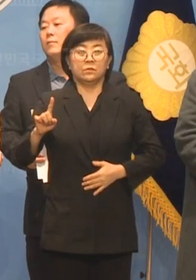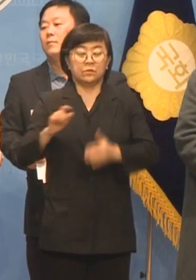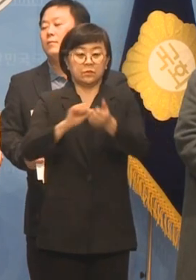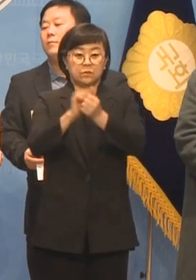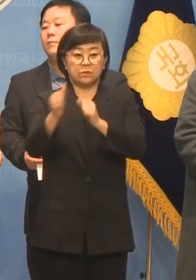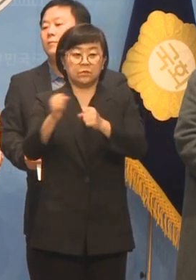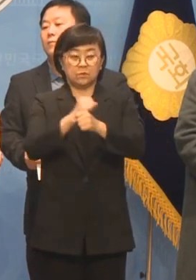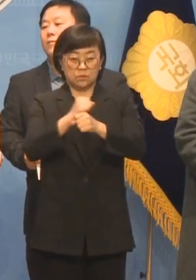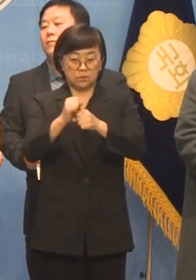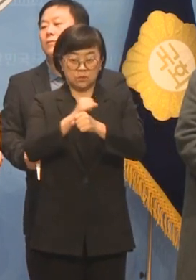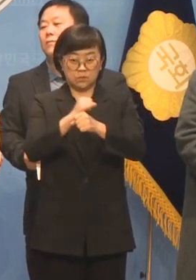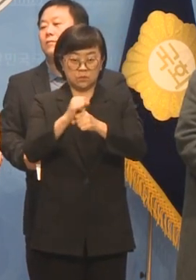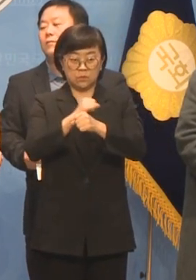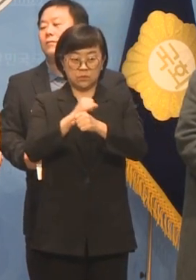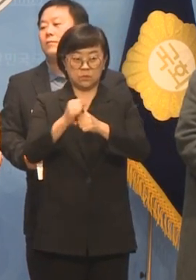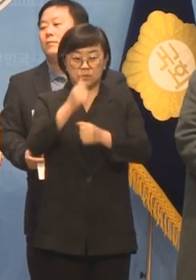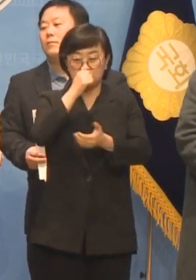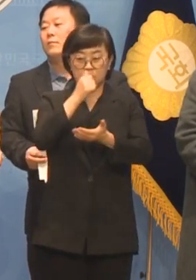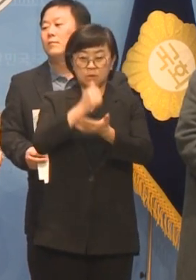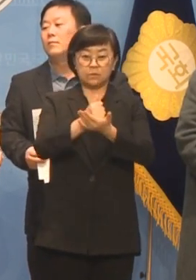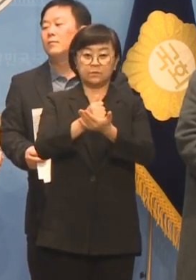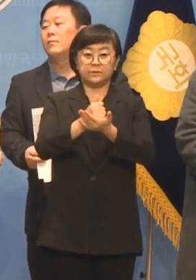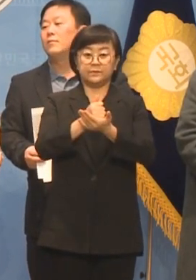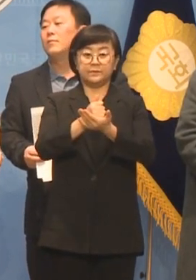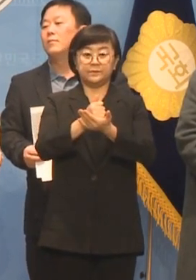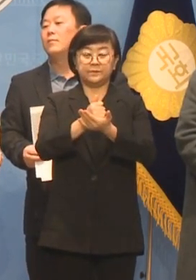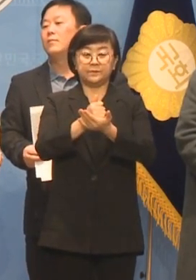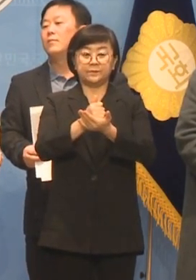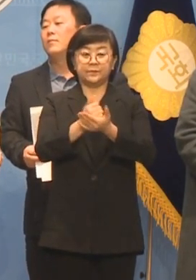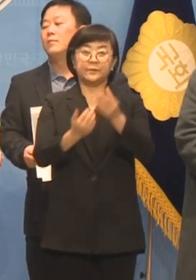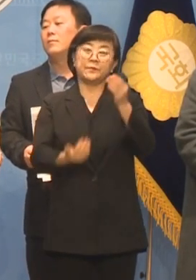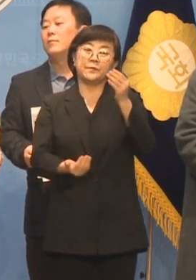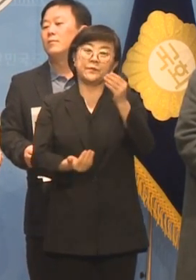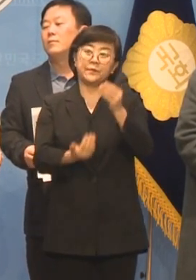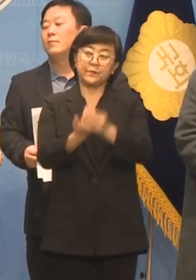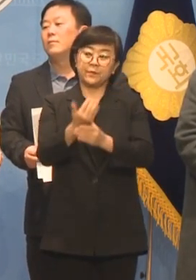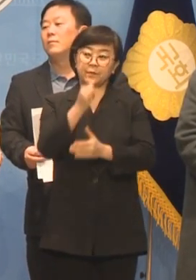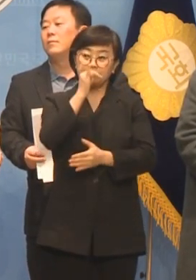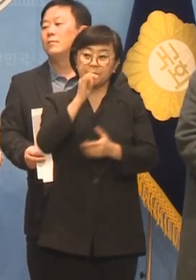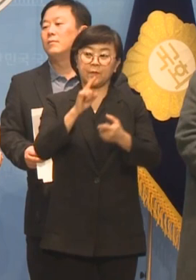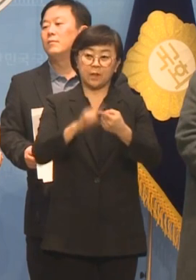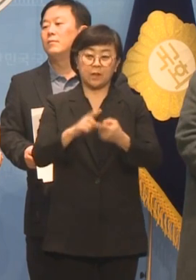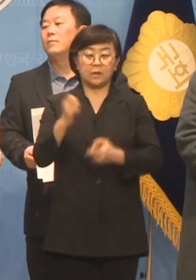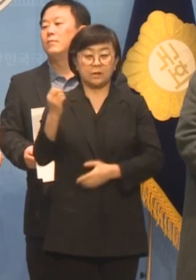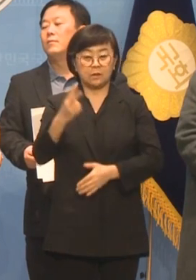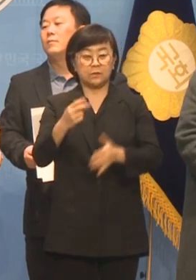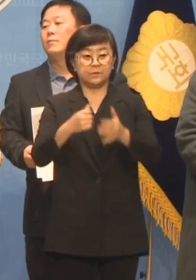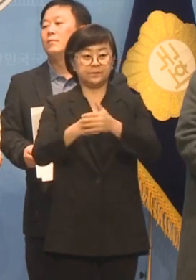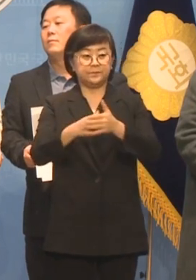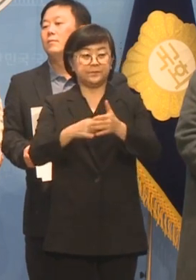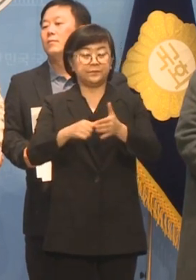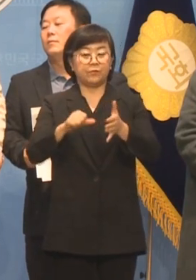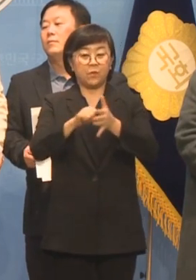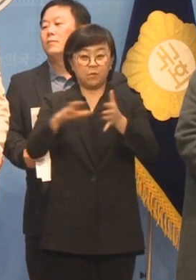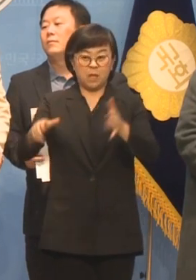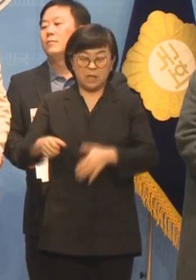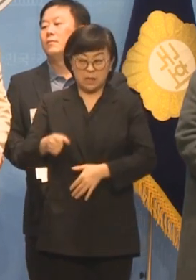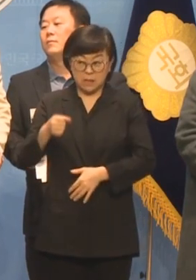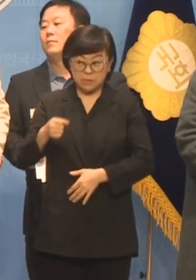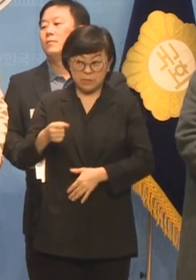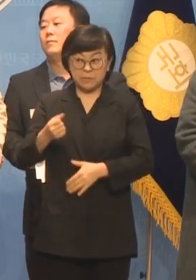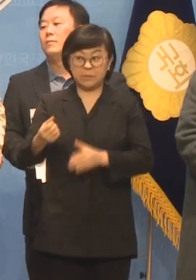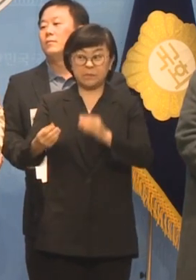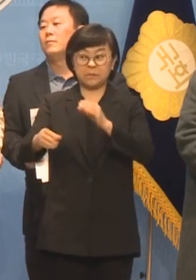주가 조작의 범죄가 자행됐다라고 하는 것들을, 그리고 명품백을 받은 것